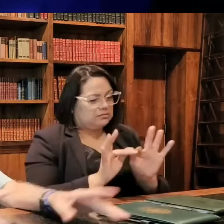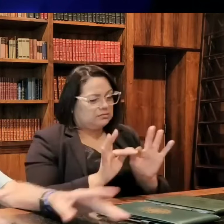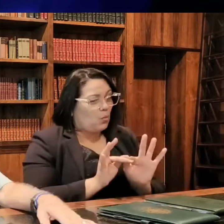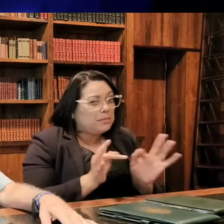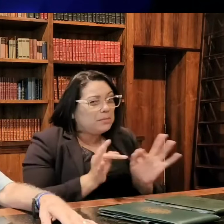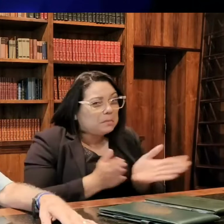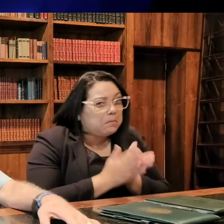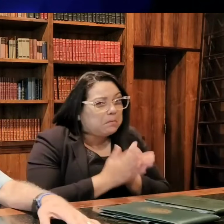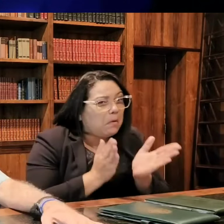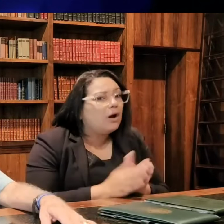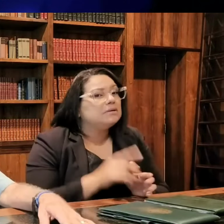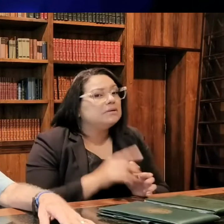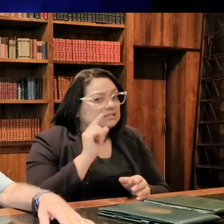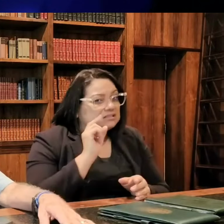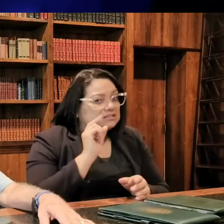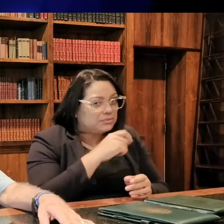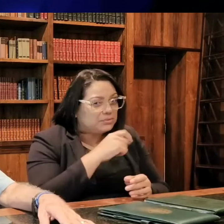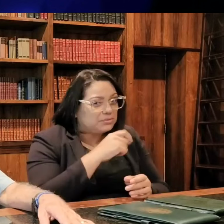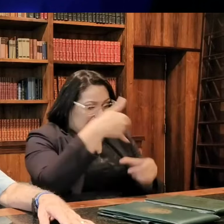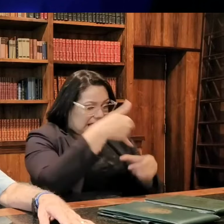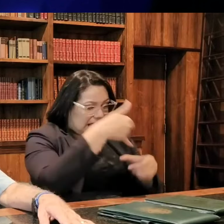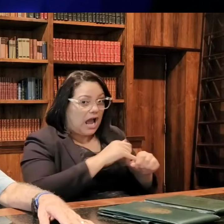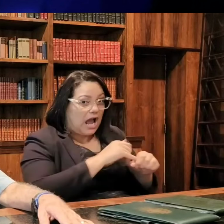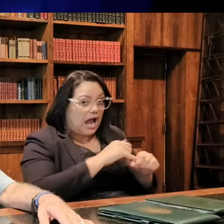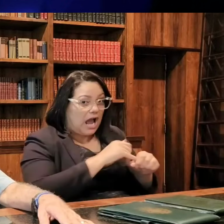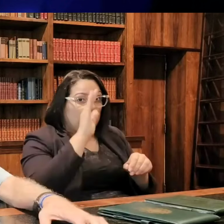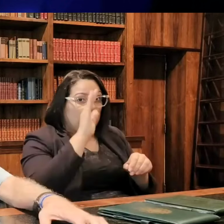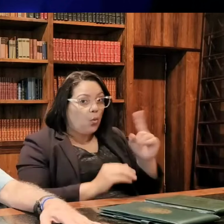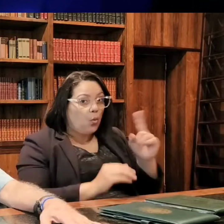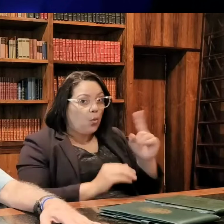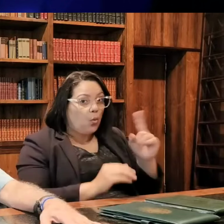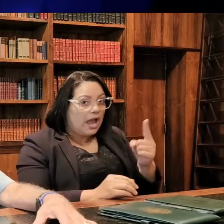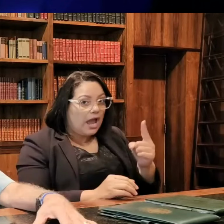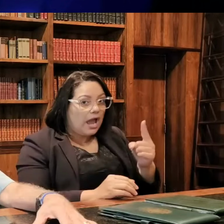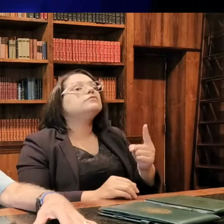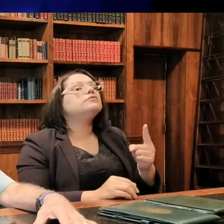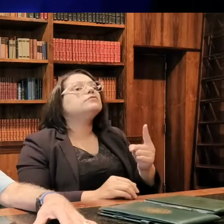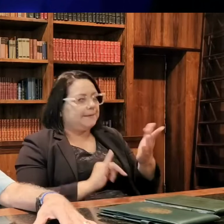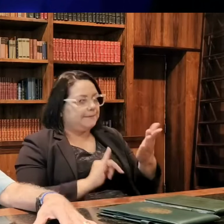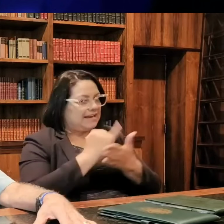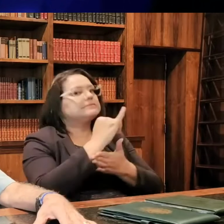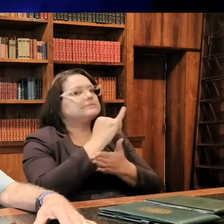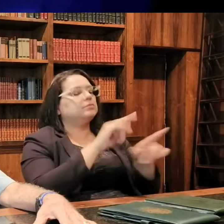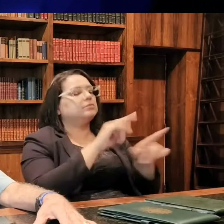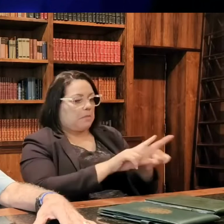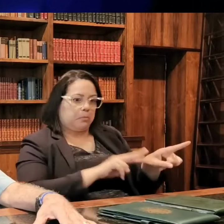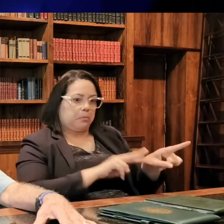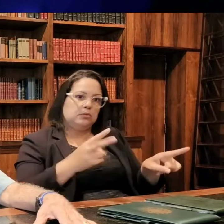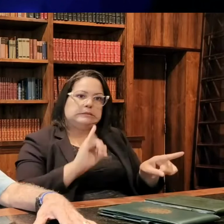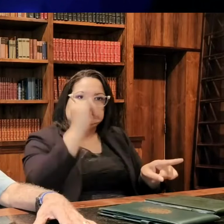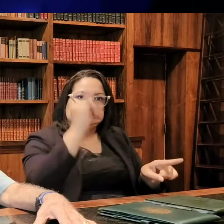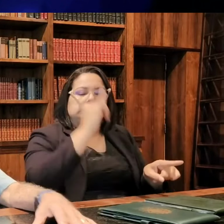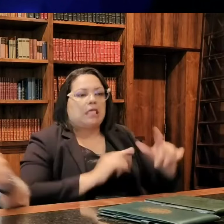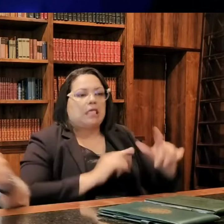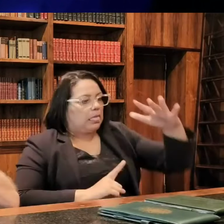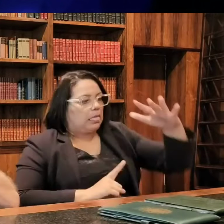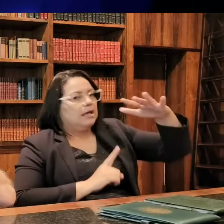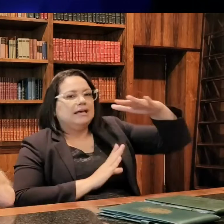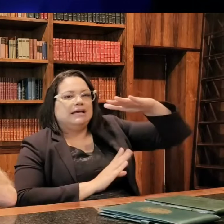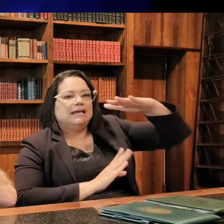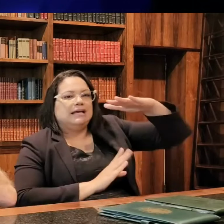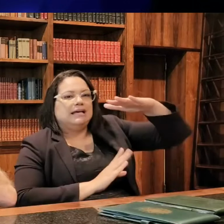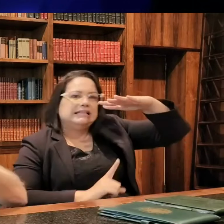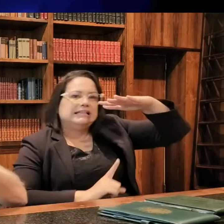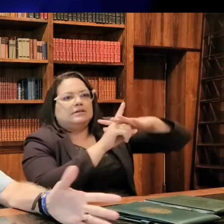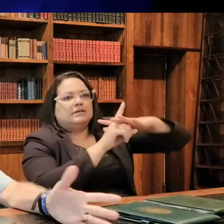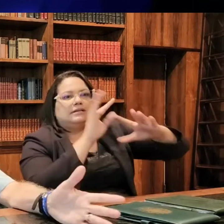apresentando também o meu comentário sobre esse final. É uma expectativa geral de todos aqueles